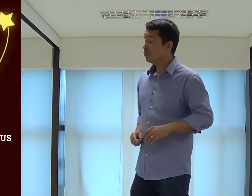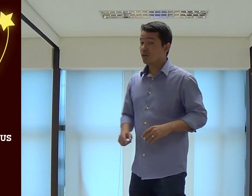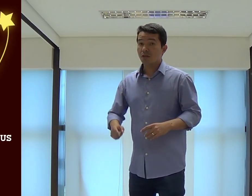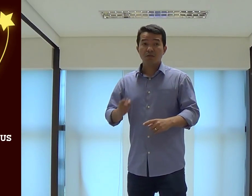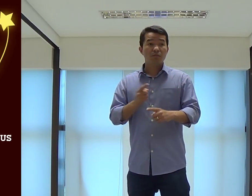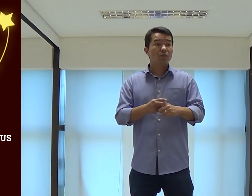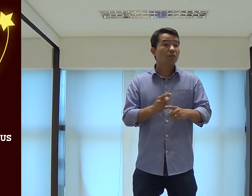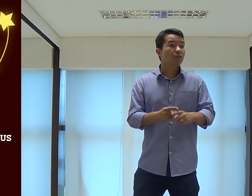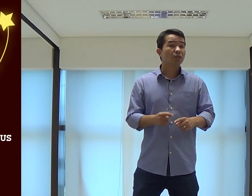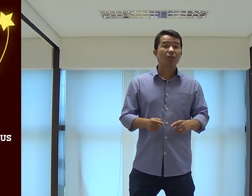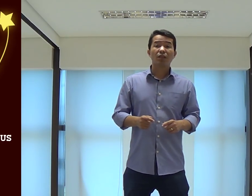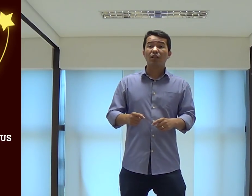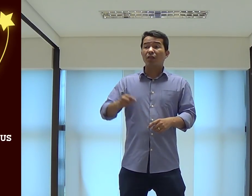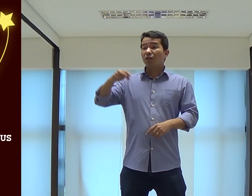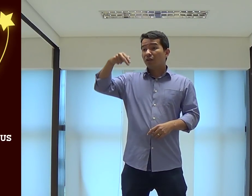Então, Natal